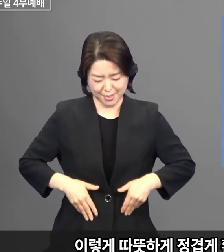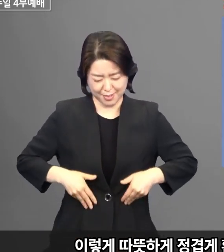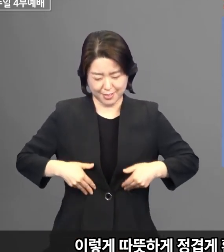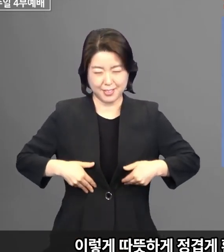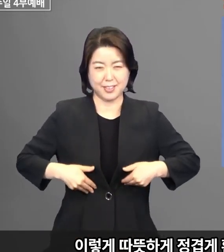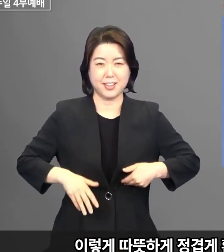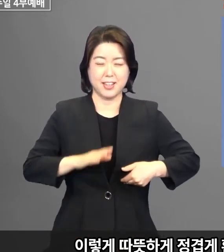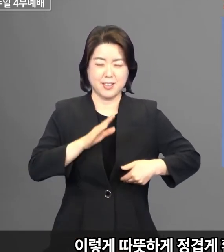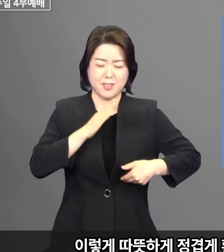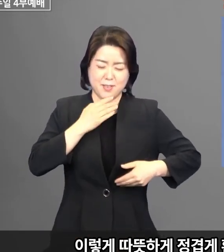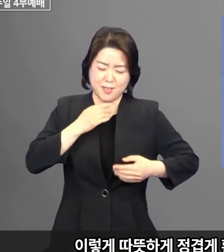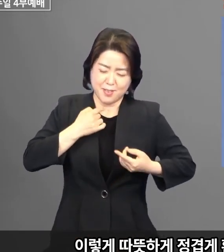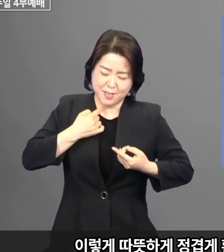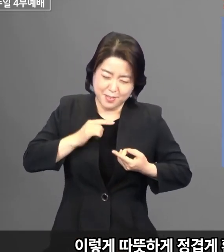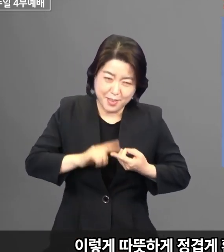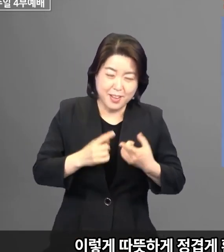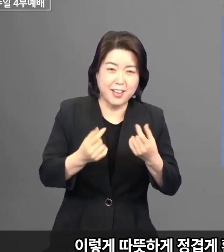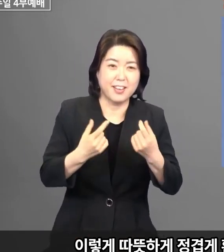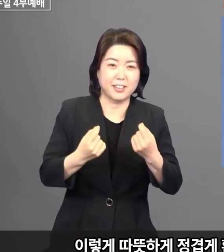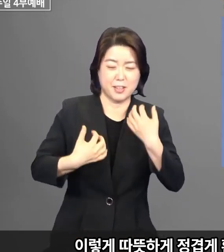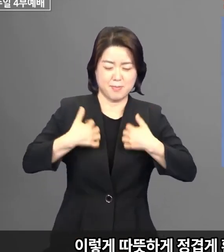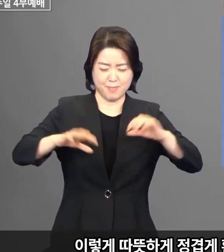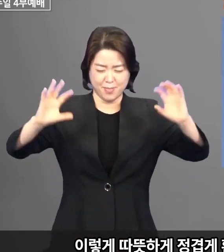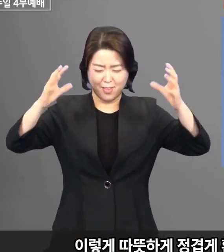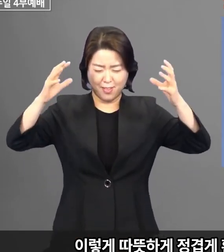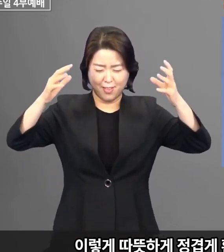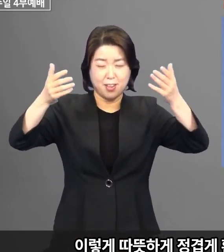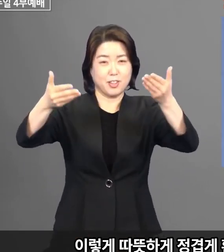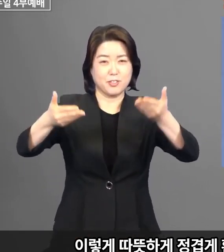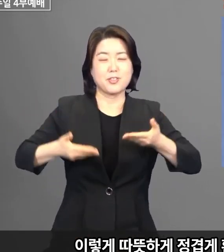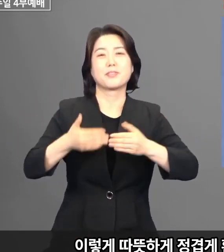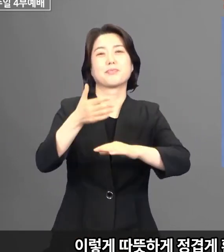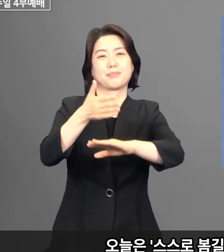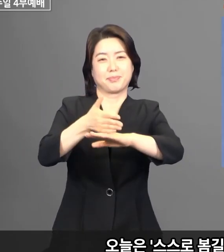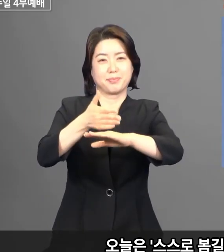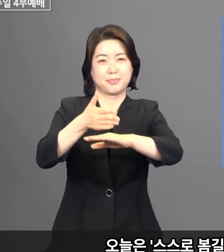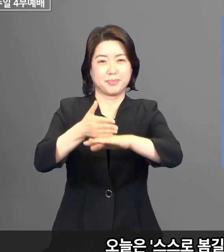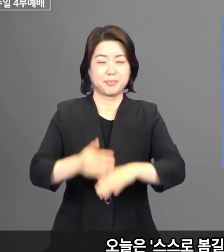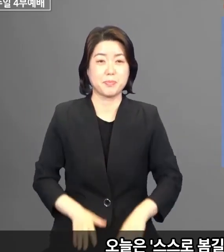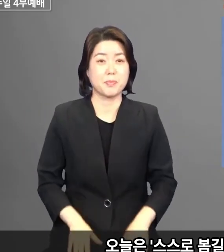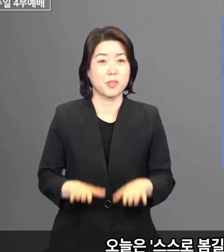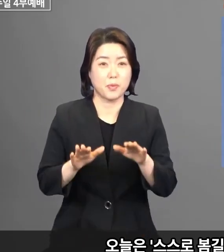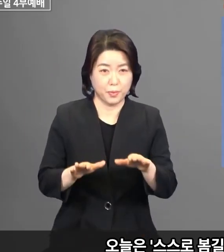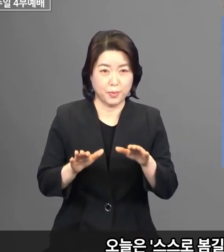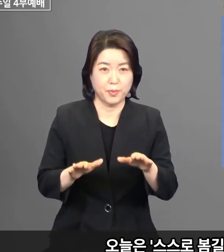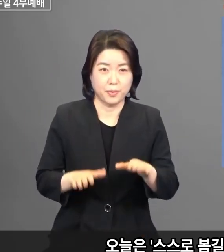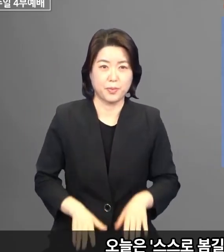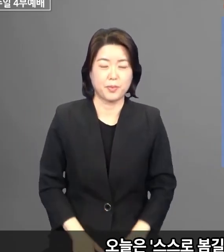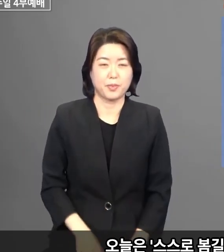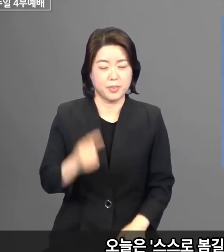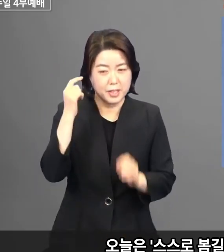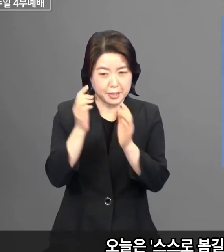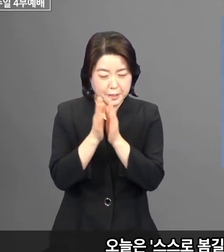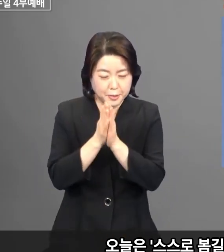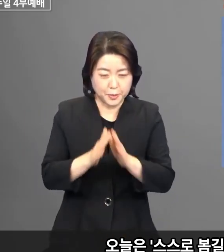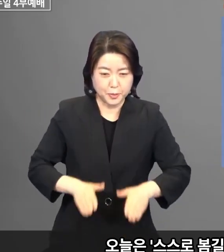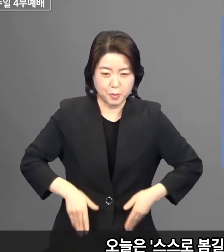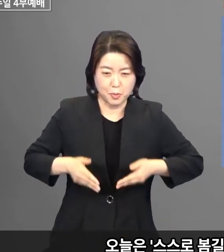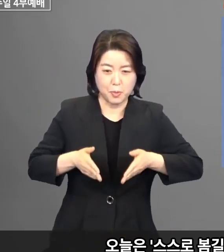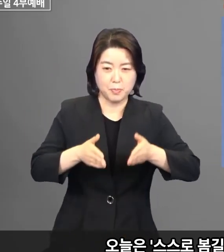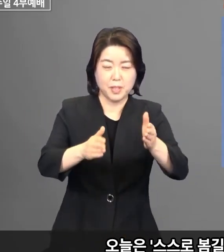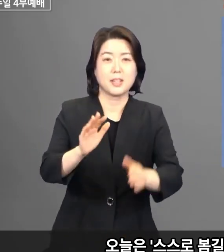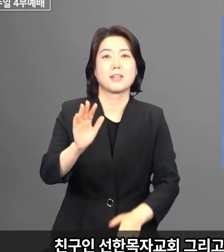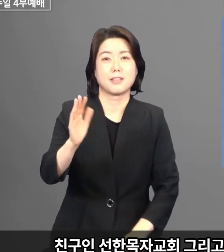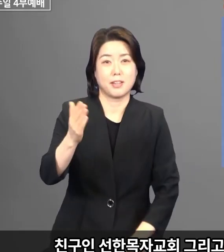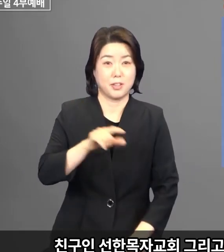따뜻하게 정겹게 환대해 주셔서 감사합니다. 오늘은 스스로 봄길이 되어라는